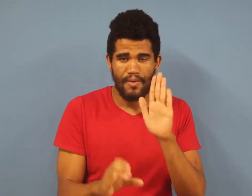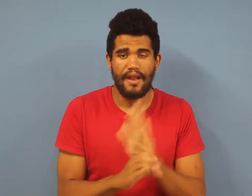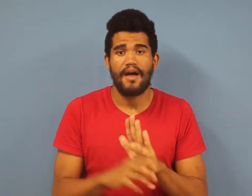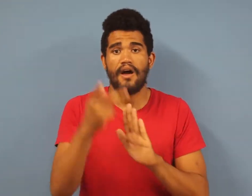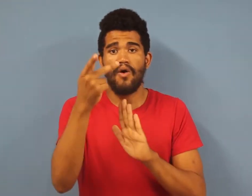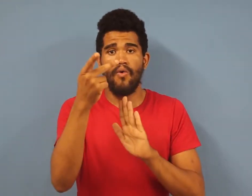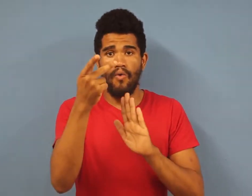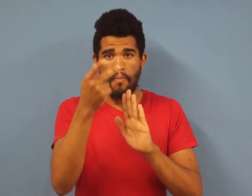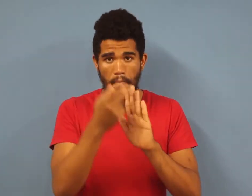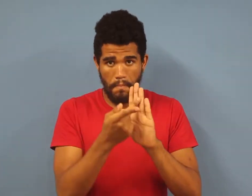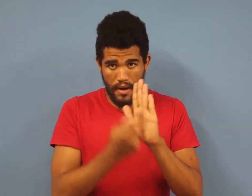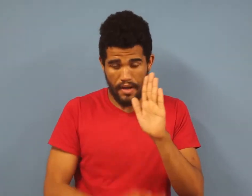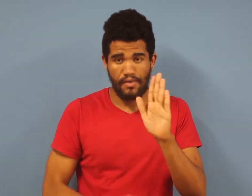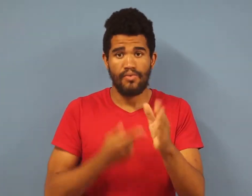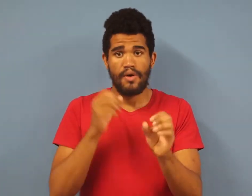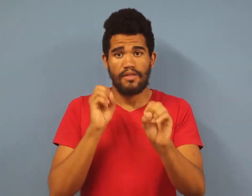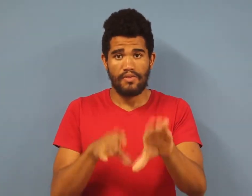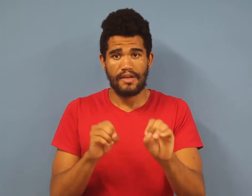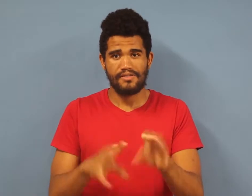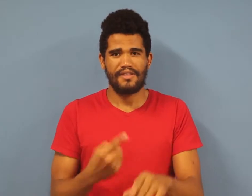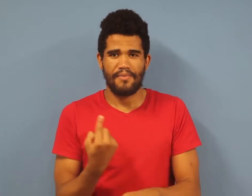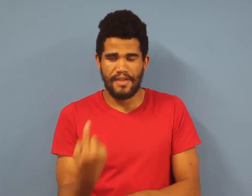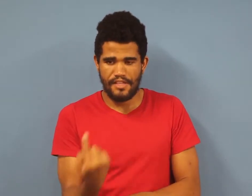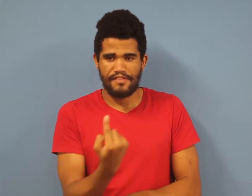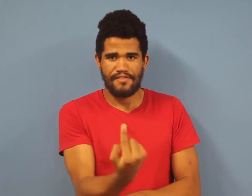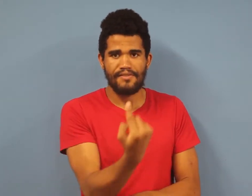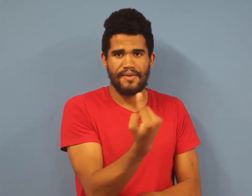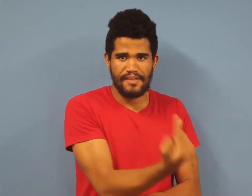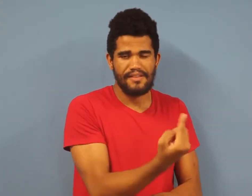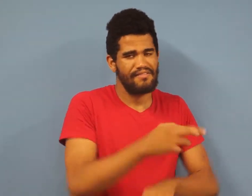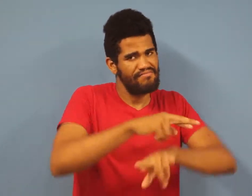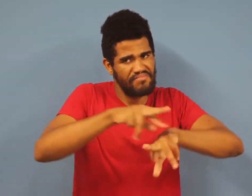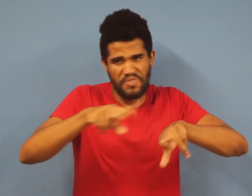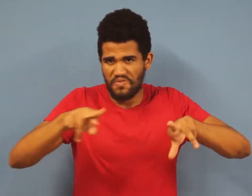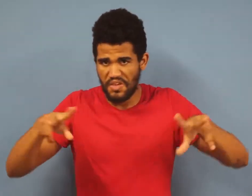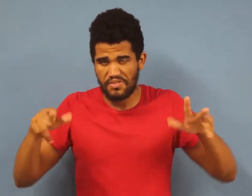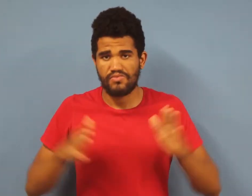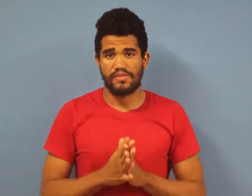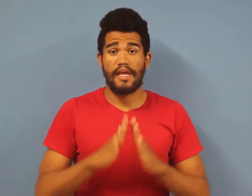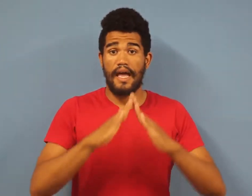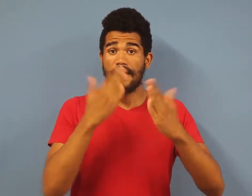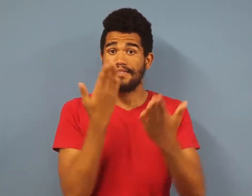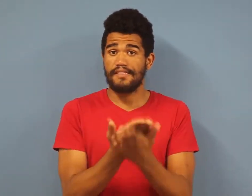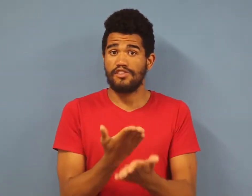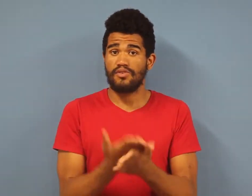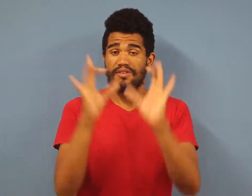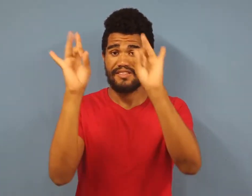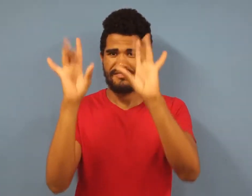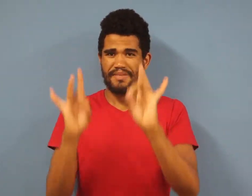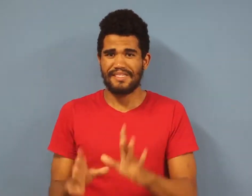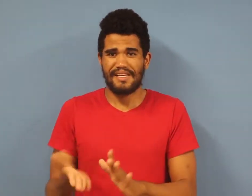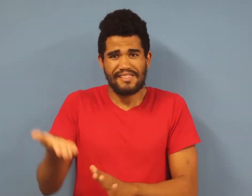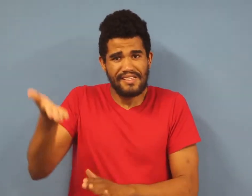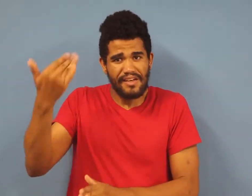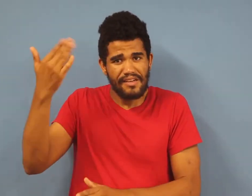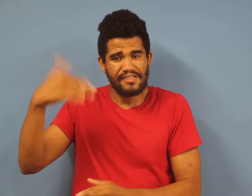individualizado, entre outros. Então, as escolas especiais que antes eram responsáveis